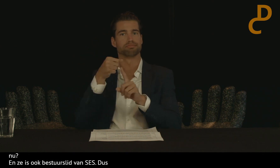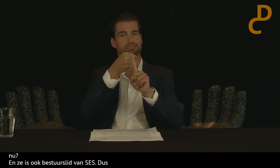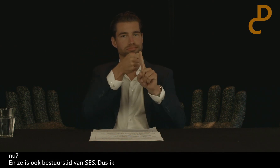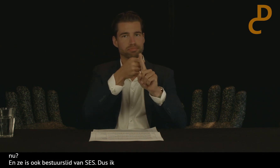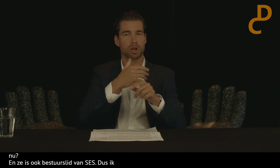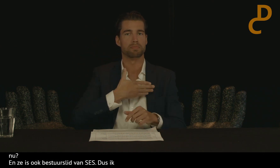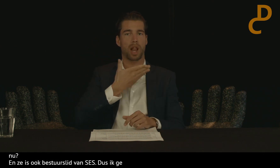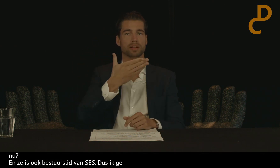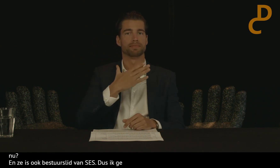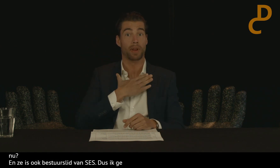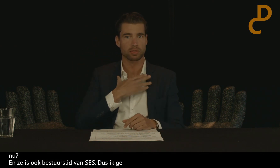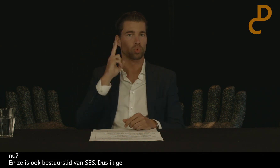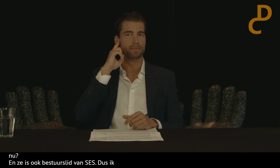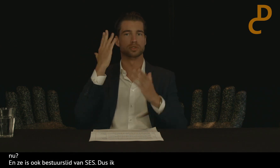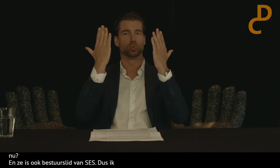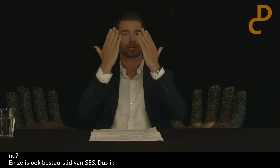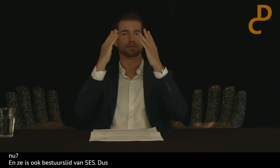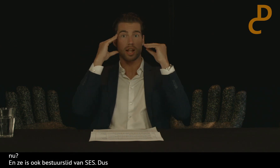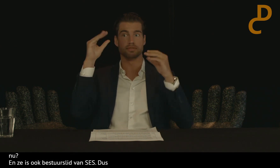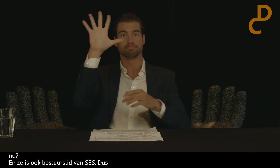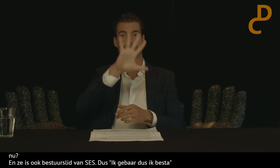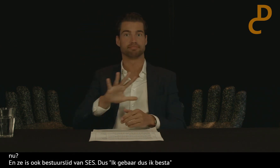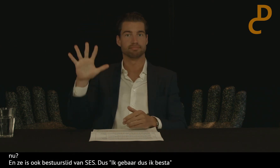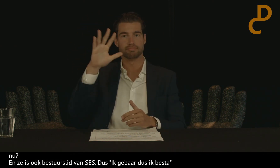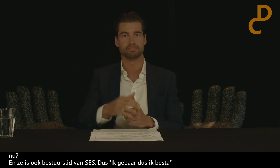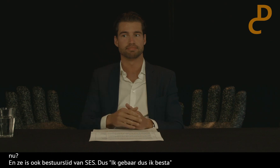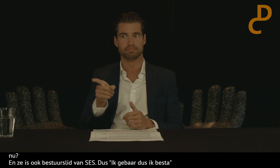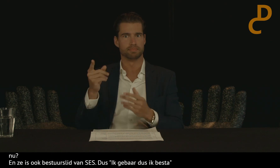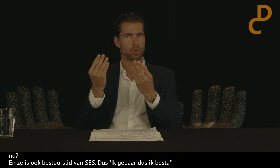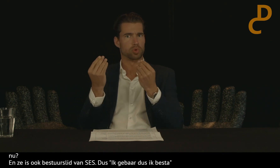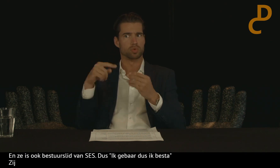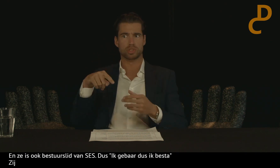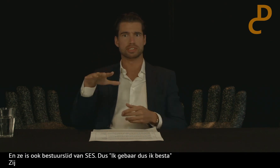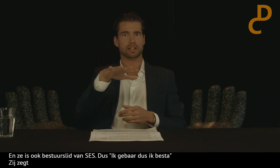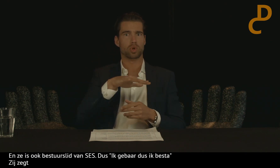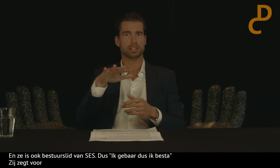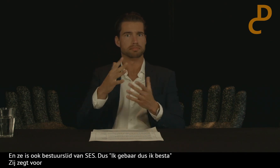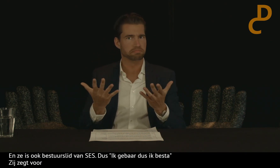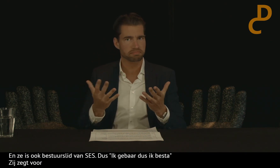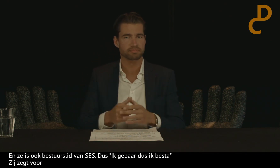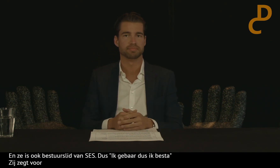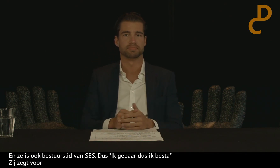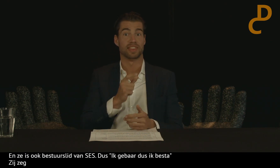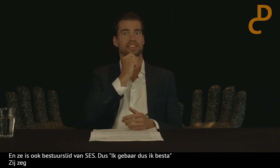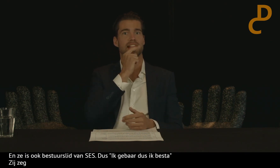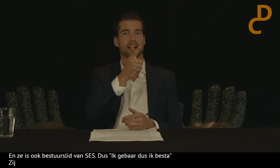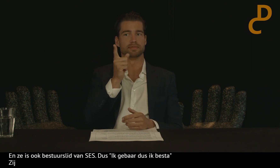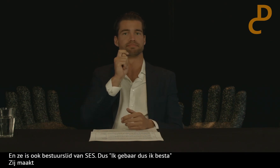Dus ik besta. En zij vecht voor de belangen van de dove studenten in heel Nederland. Maar ja, in deze situatie, hoe is dat